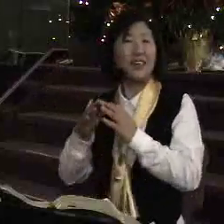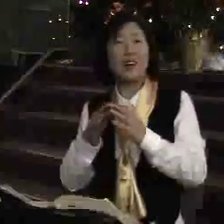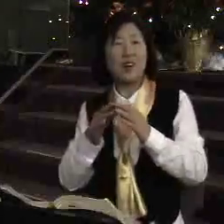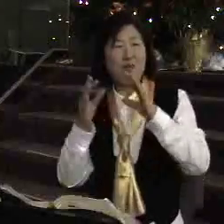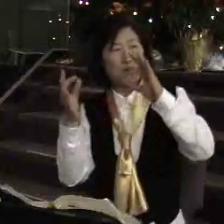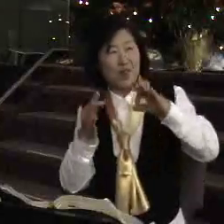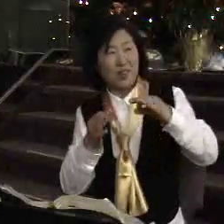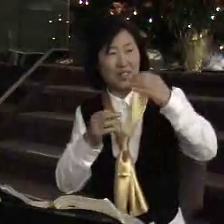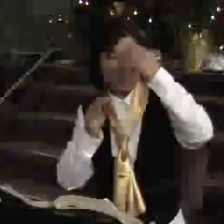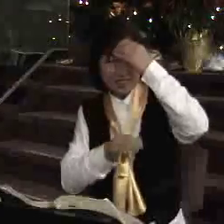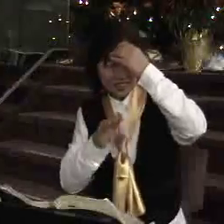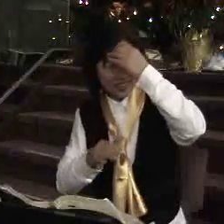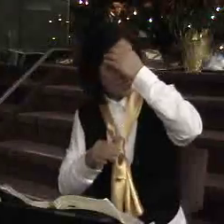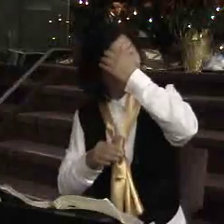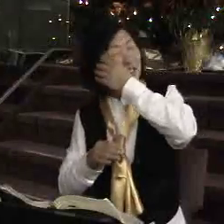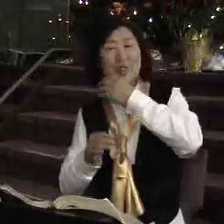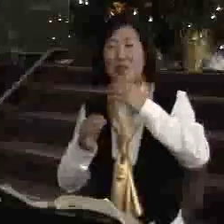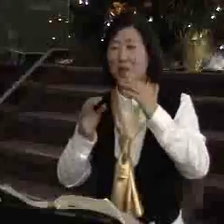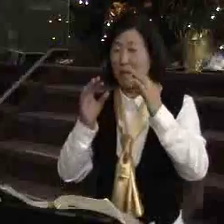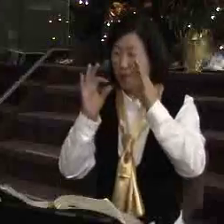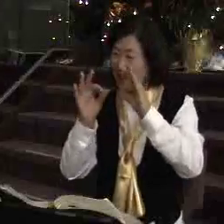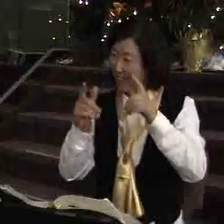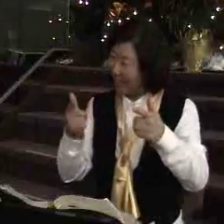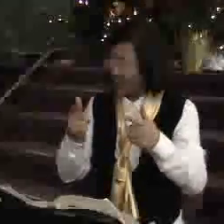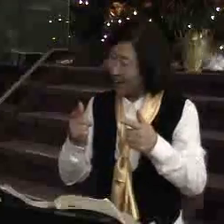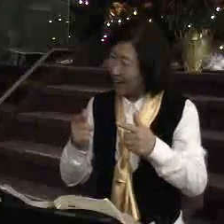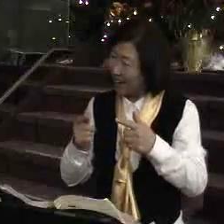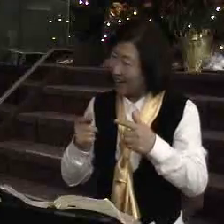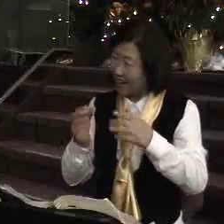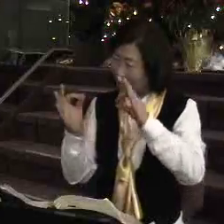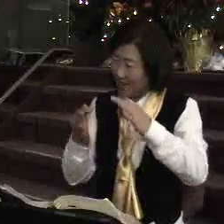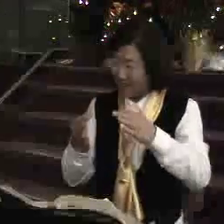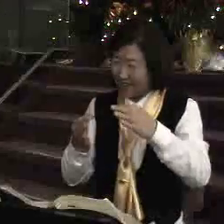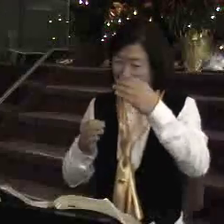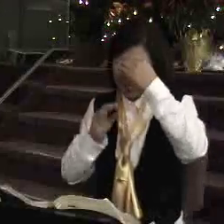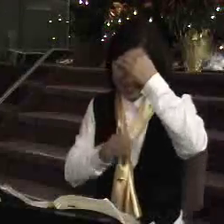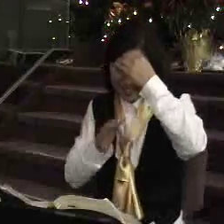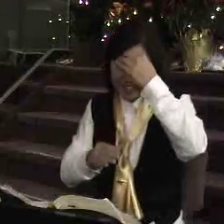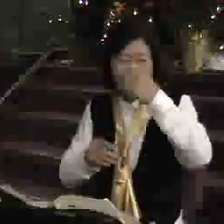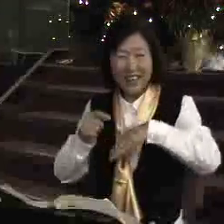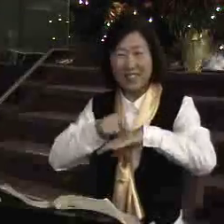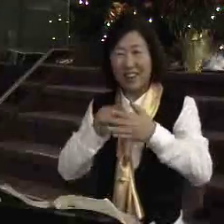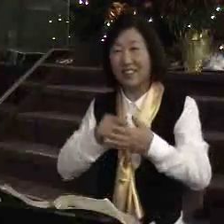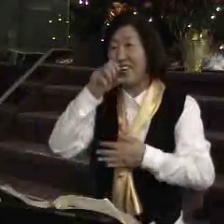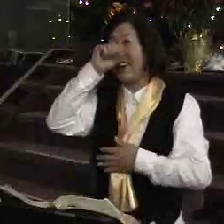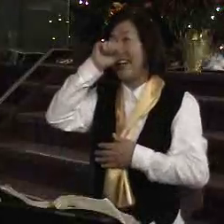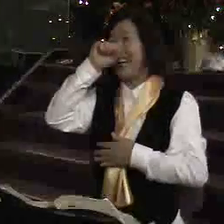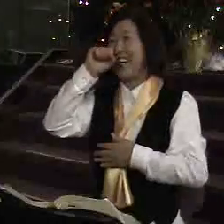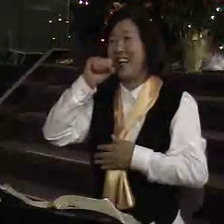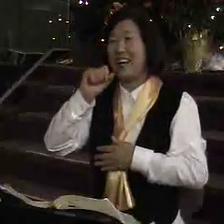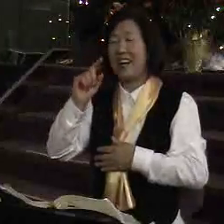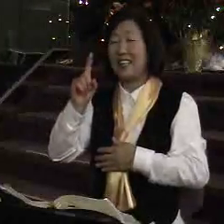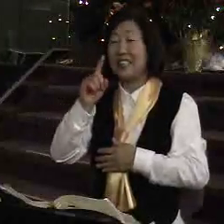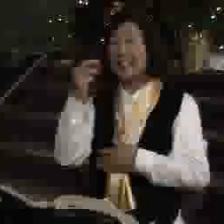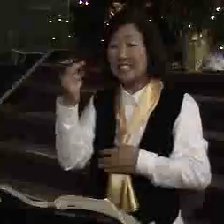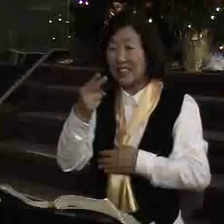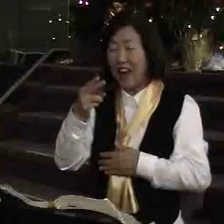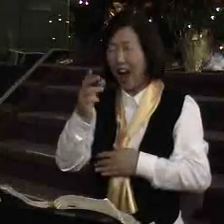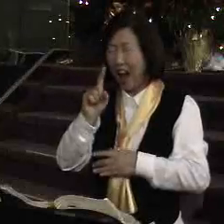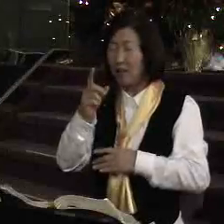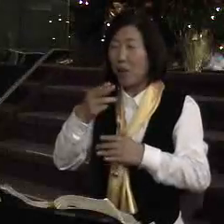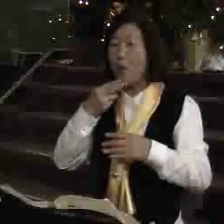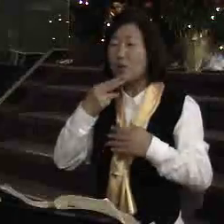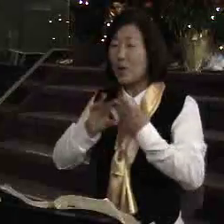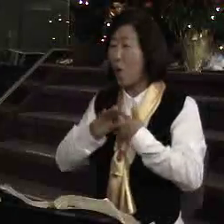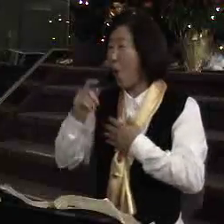없나 하고, 그리고 보는 성도들이 있으면 마음이 이상하게 좋아요. 그리고 아무도 없으면 왠지